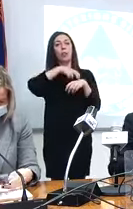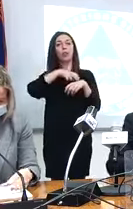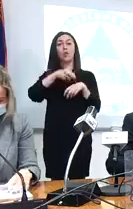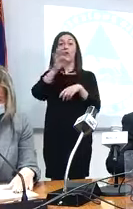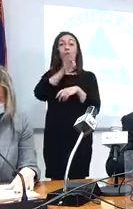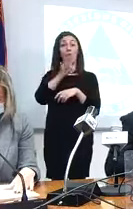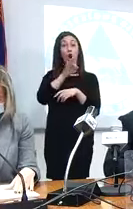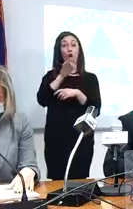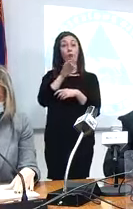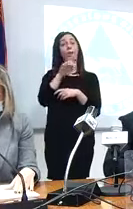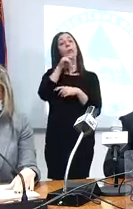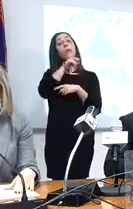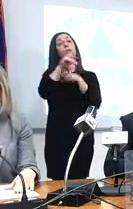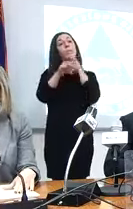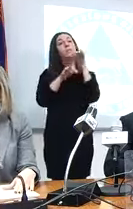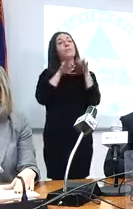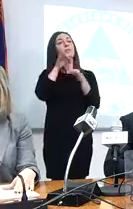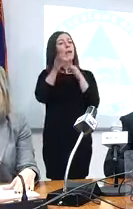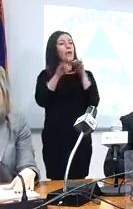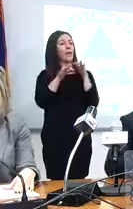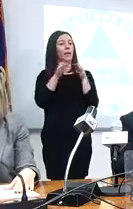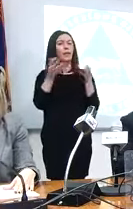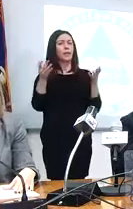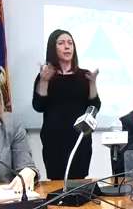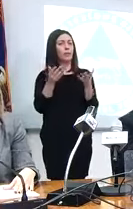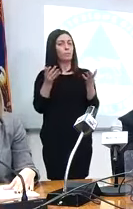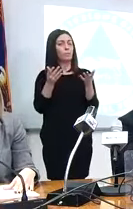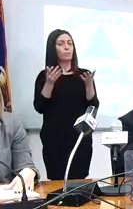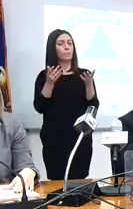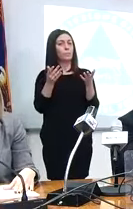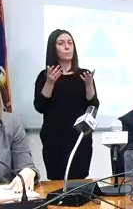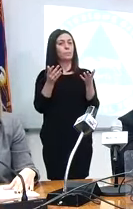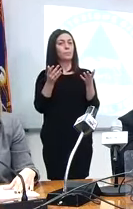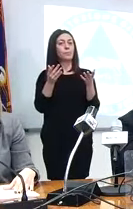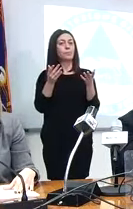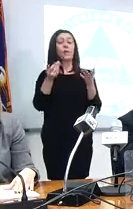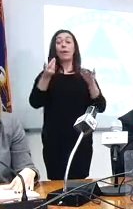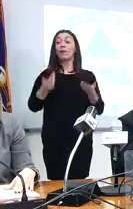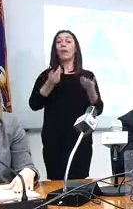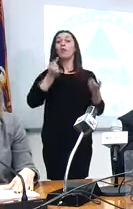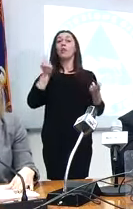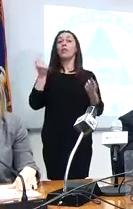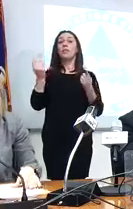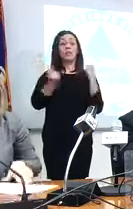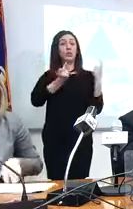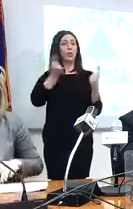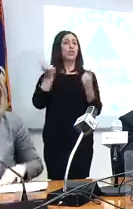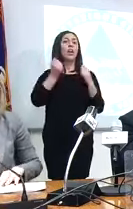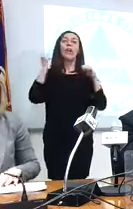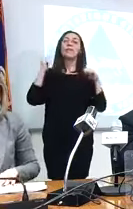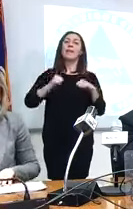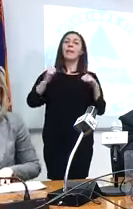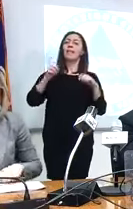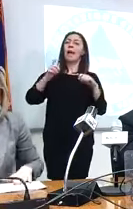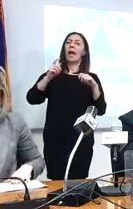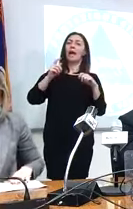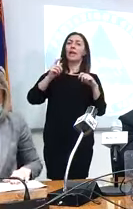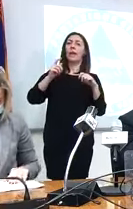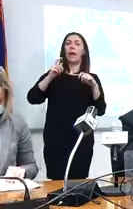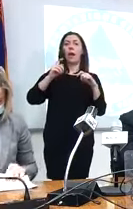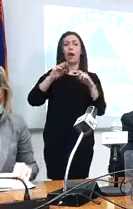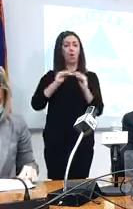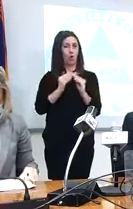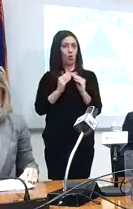darà un punto nave sul, per quanto riguarda un punto della situazione, per quanto riguarda la situazione sanitaria, perché penso che sia